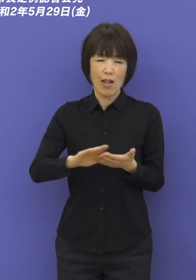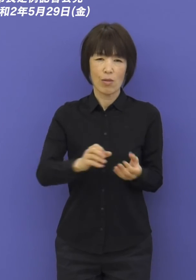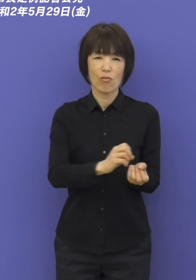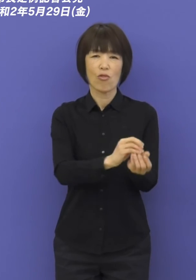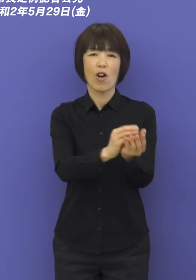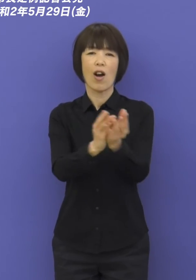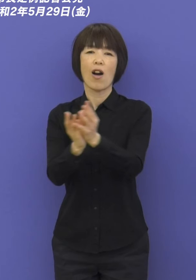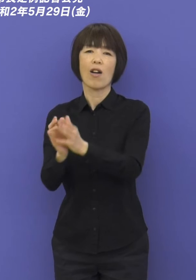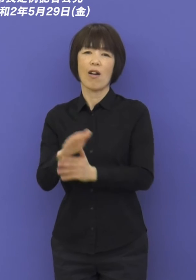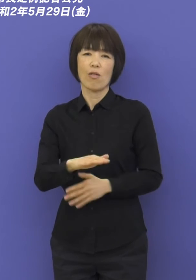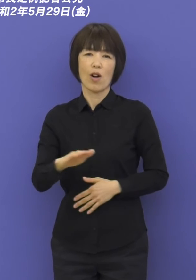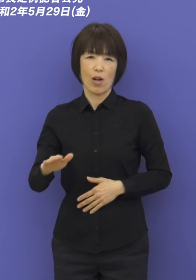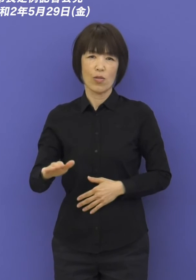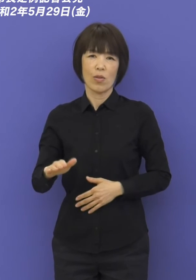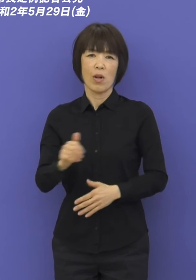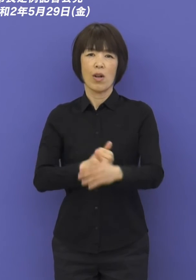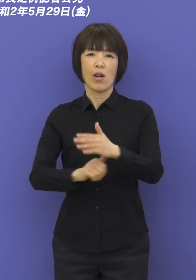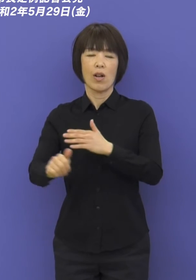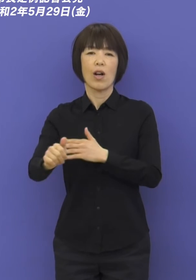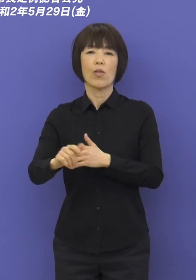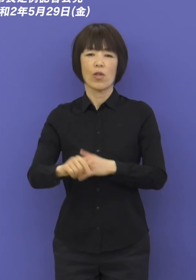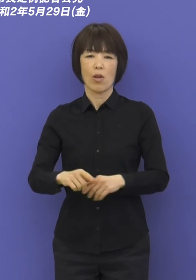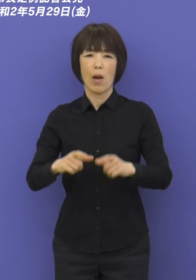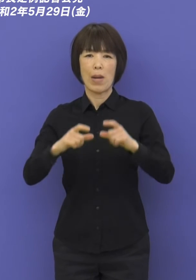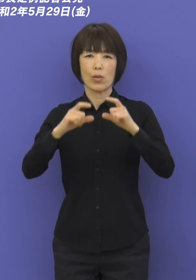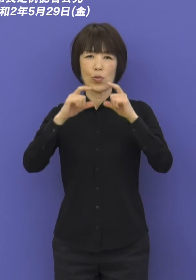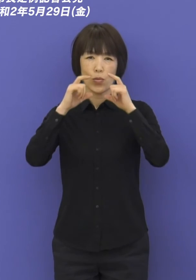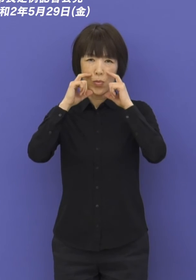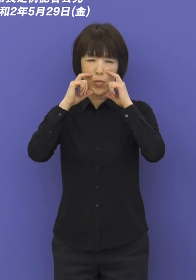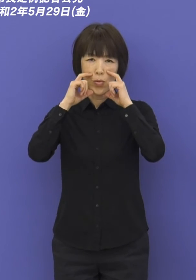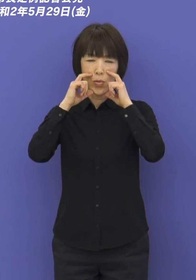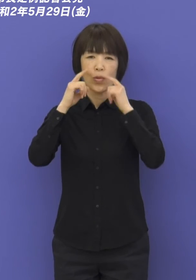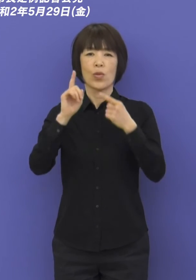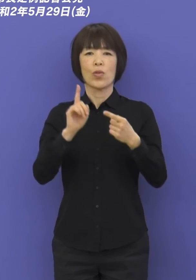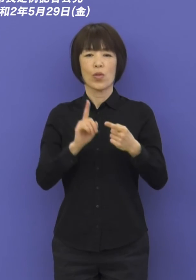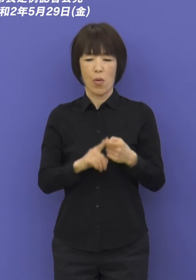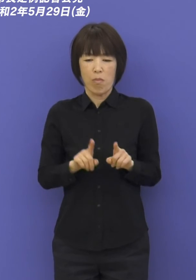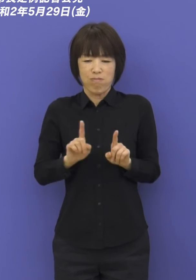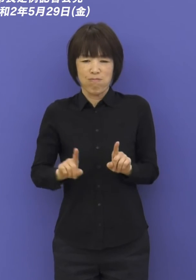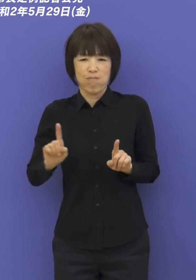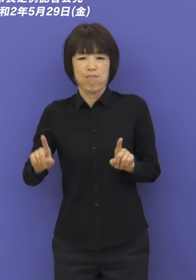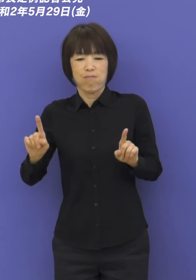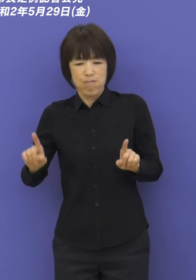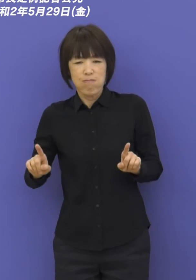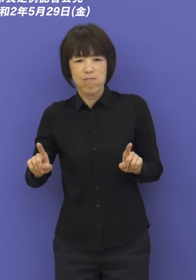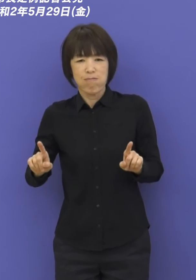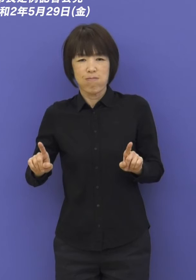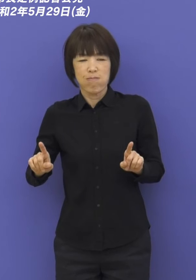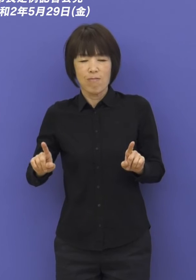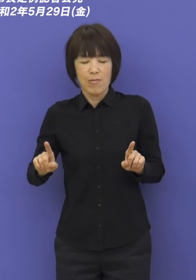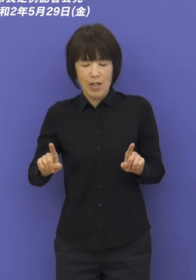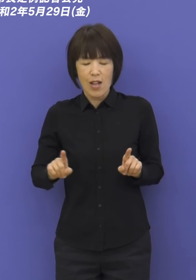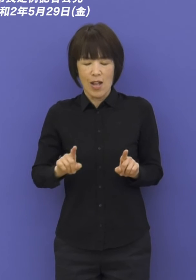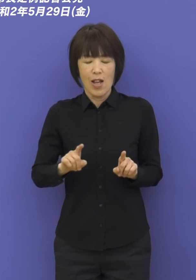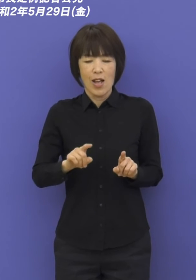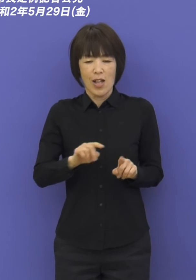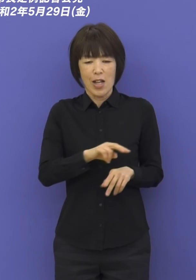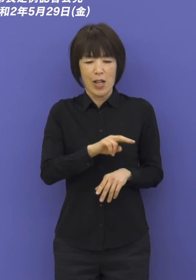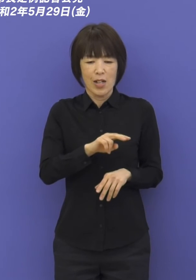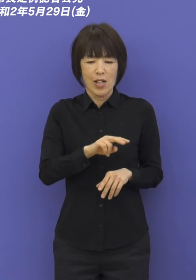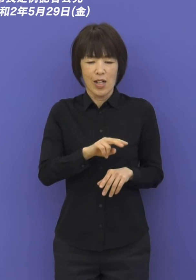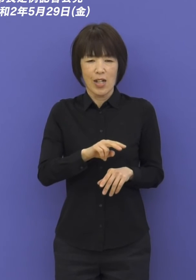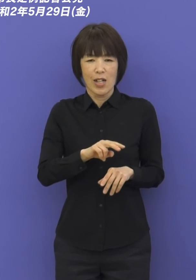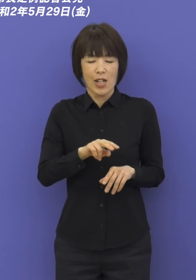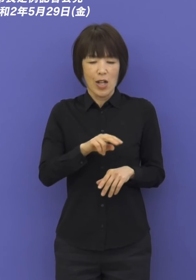ます。お出かけの際はマスクを着用されて、密にならないよう一定の距離、いわゆ